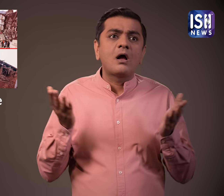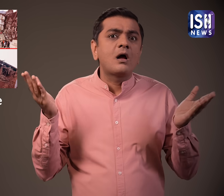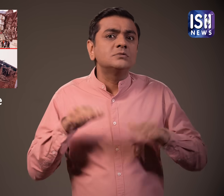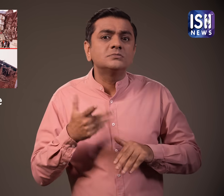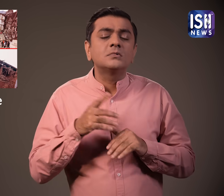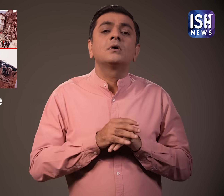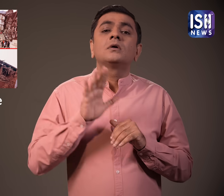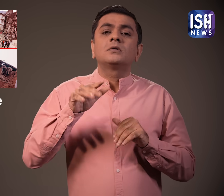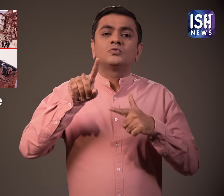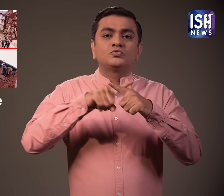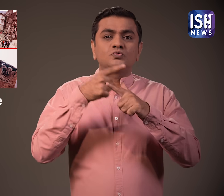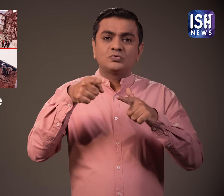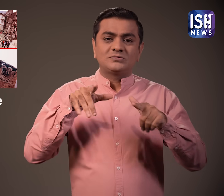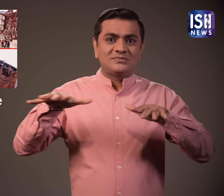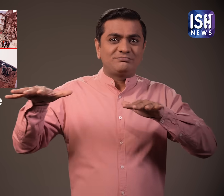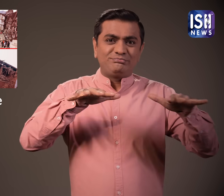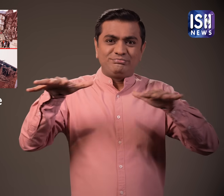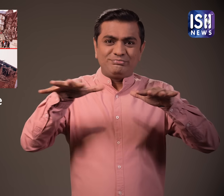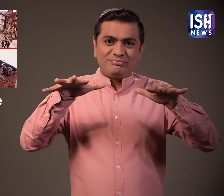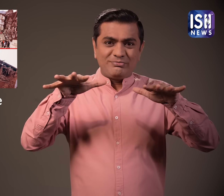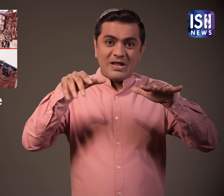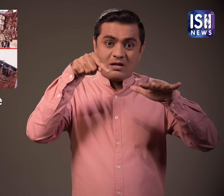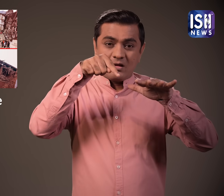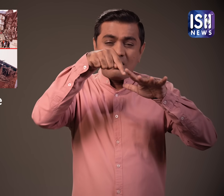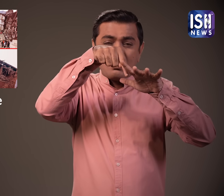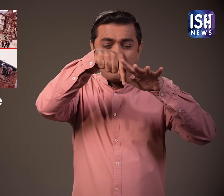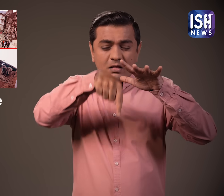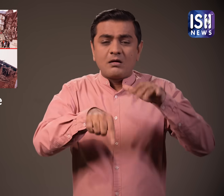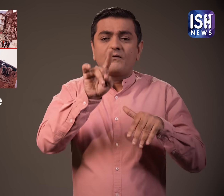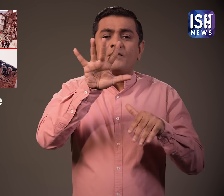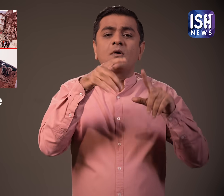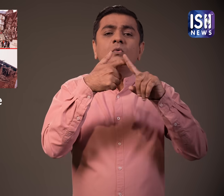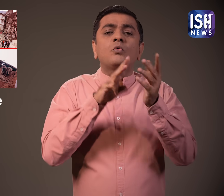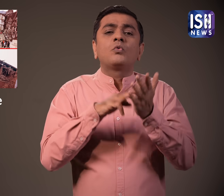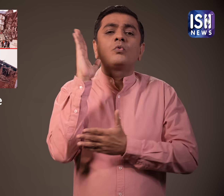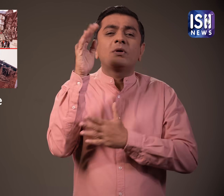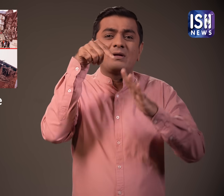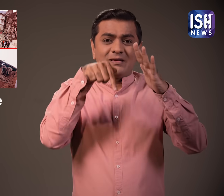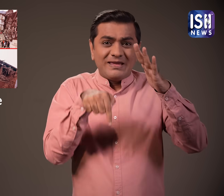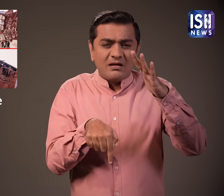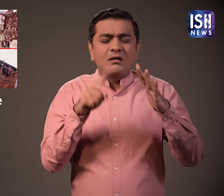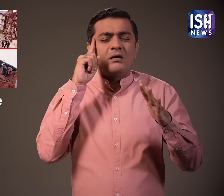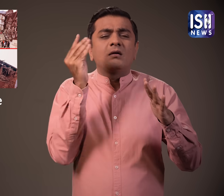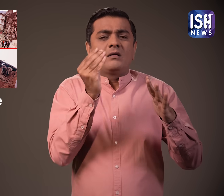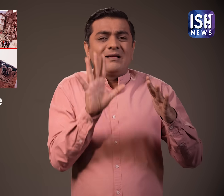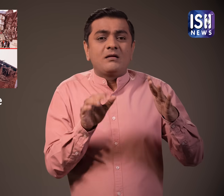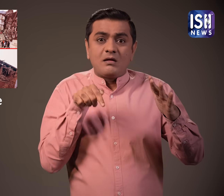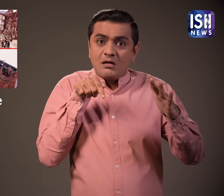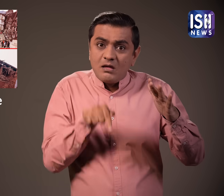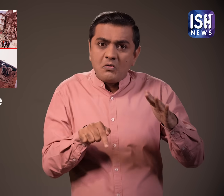ये भुकम प्राथ पौने 12 बजे जाजर कोट जिले से करीब 15 किलोमिंटर की गहराई पर आया